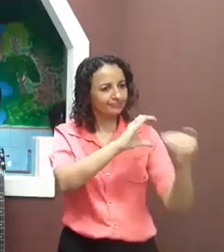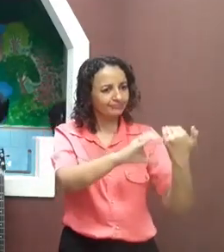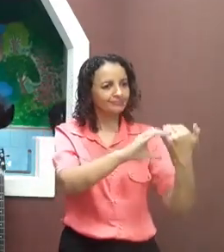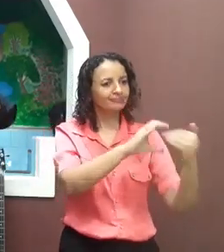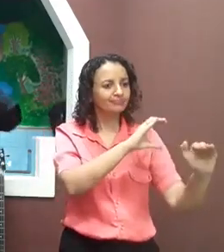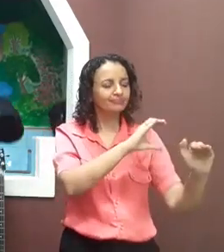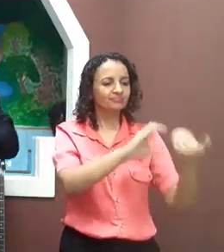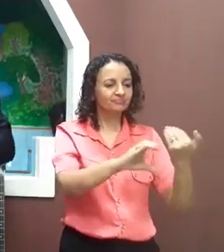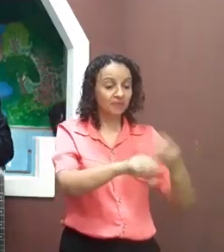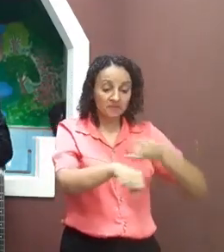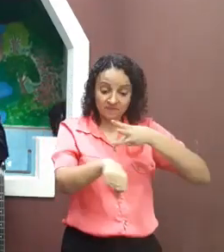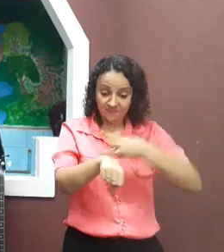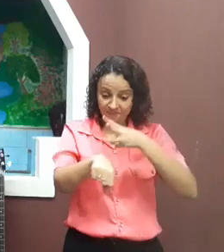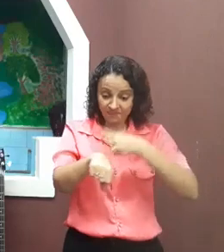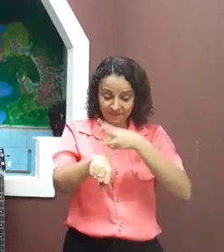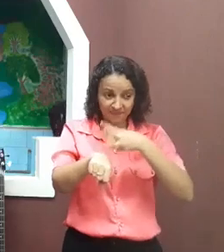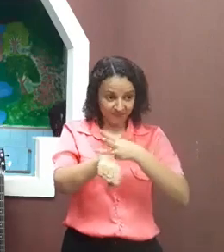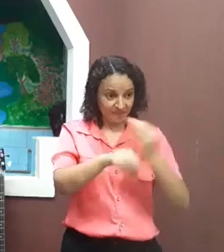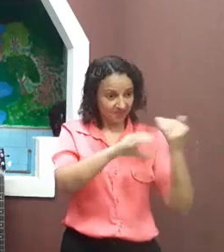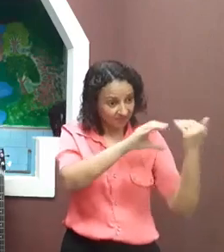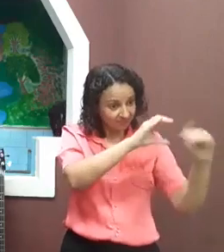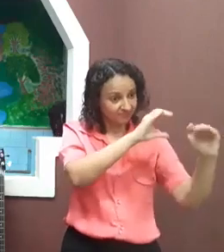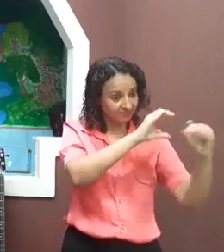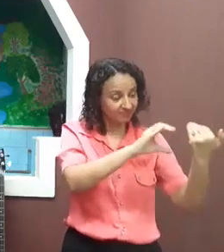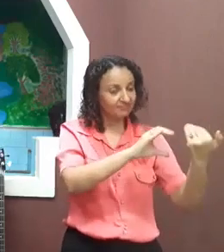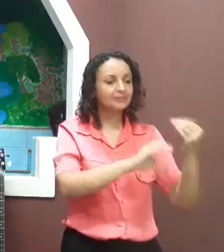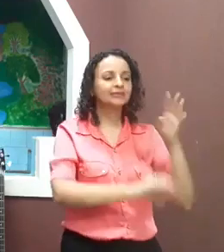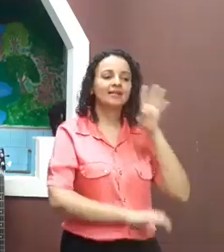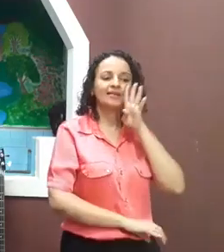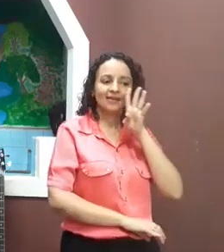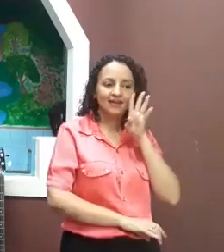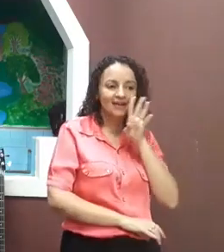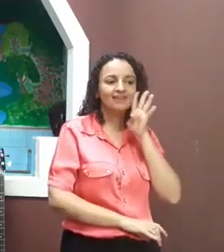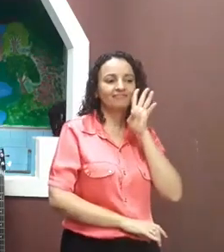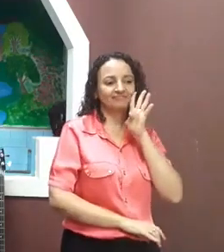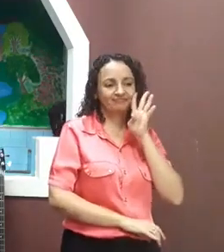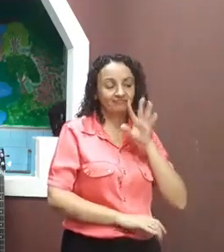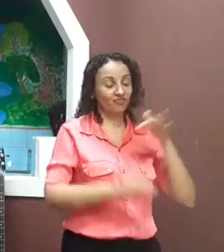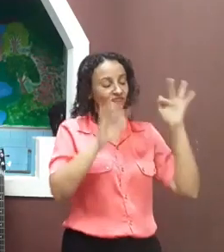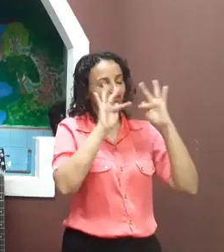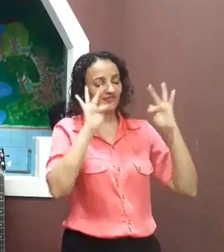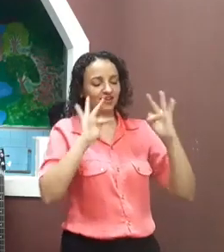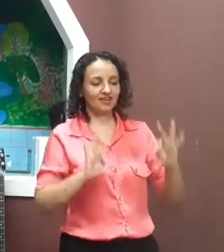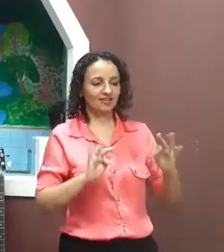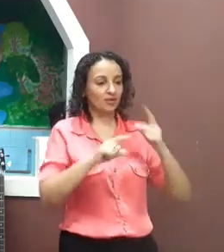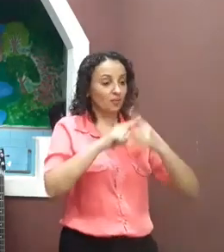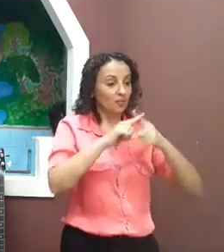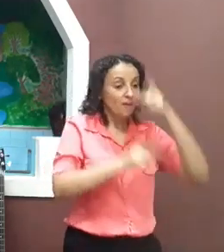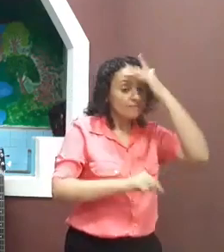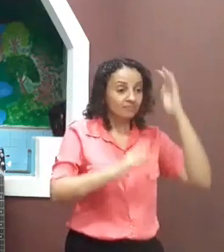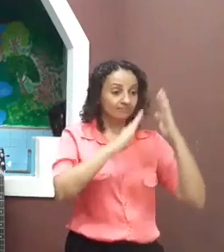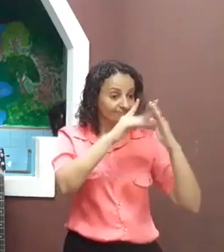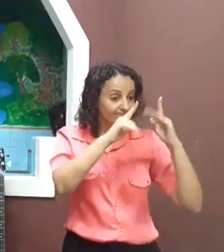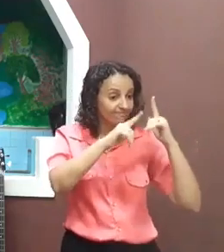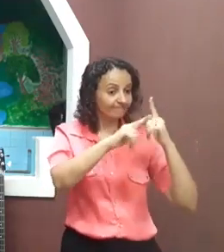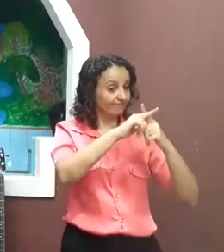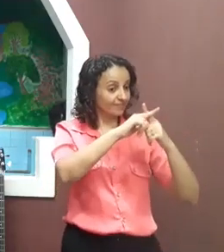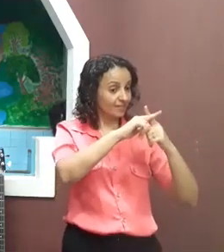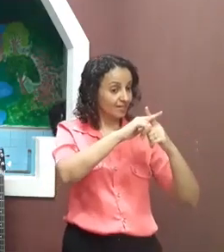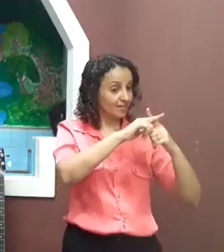alguém da igreja. Não perca isso. Não perca isso.